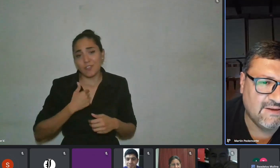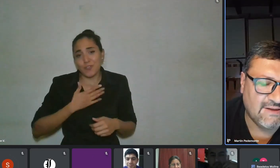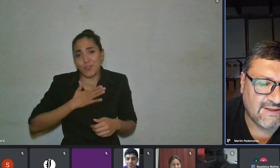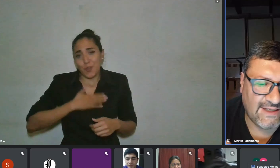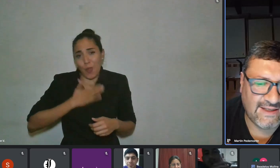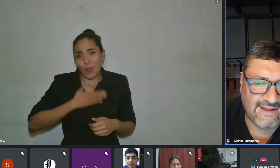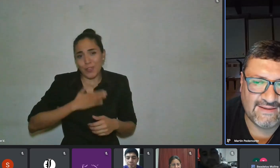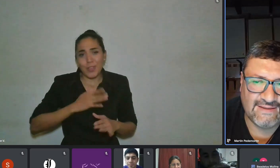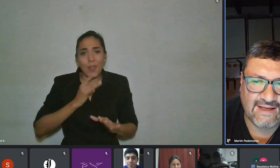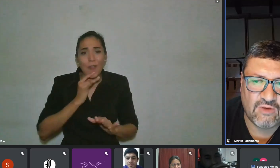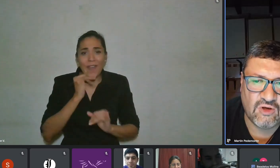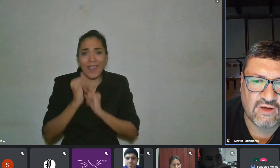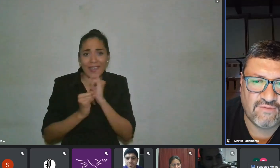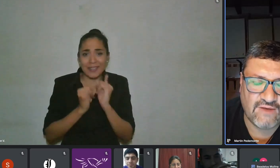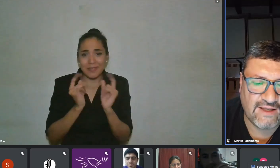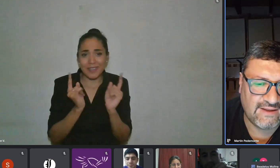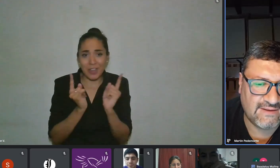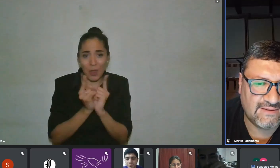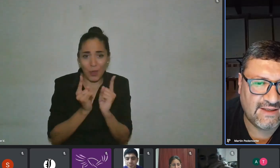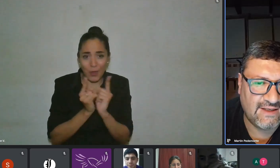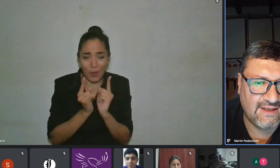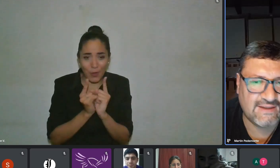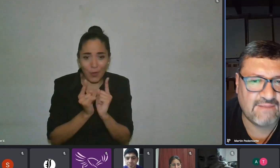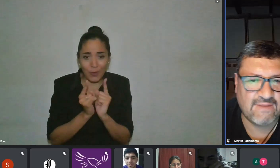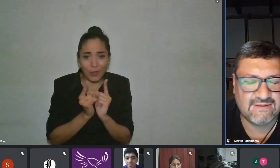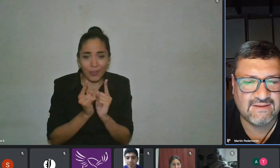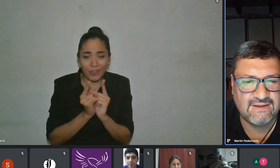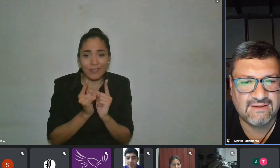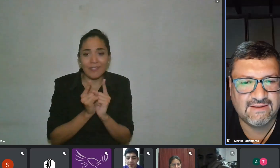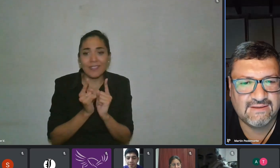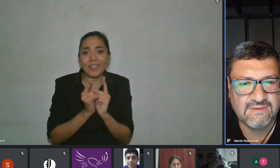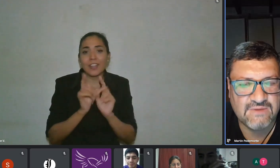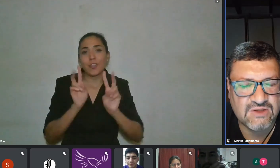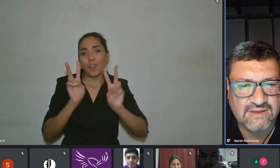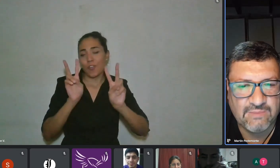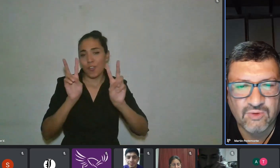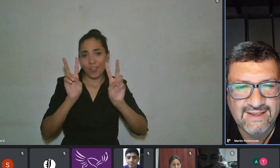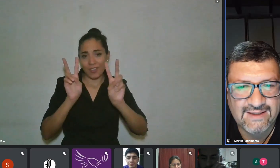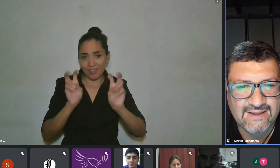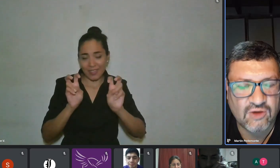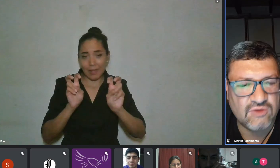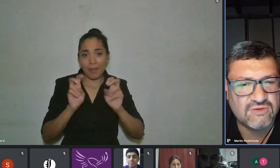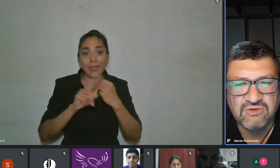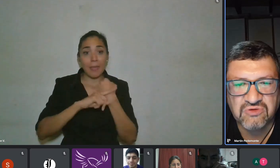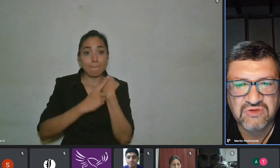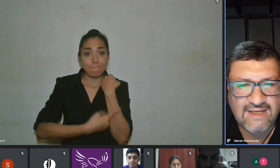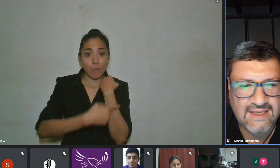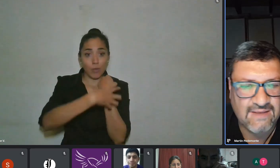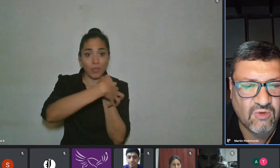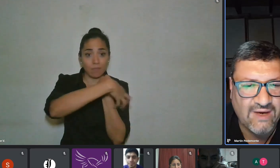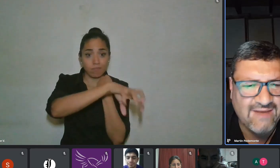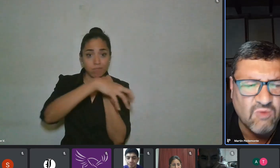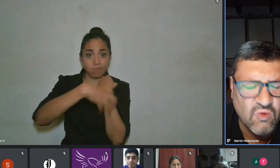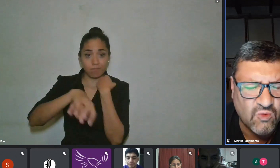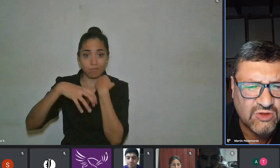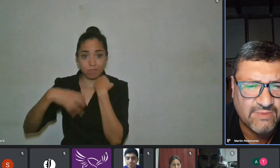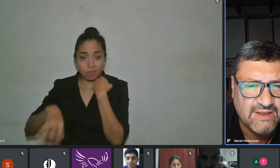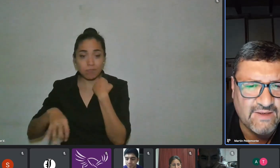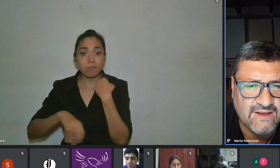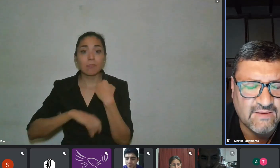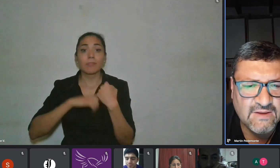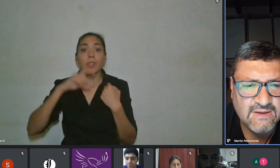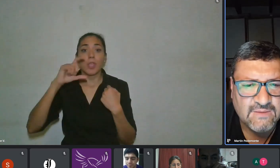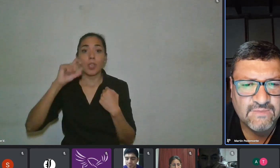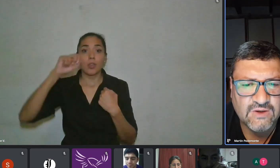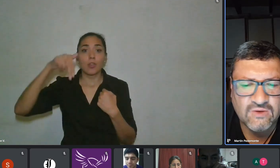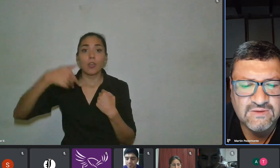explicar, digamos, lo que fue el tema este de división de poderes, constitucionalismo. Hay mucho para